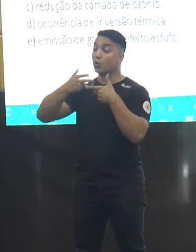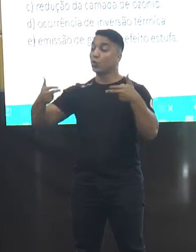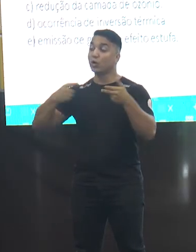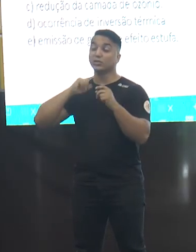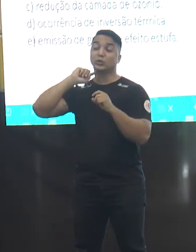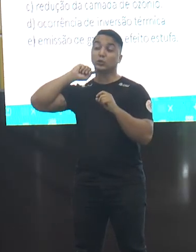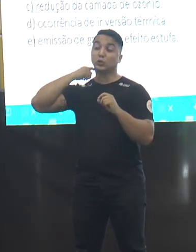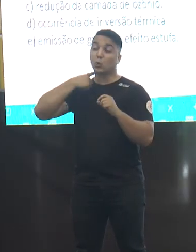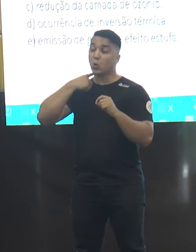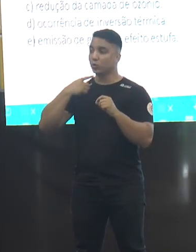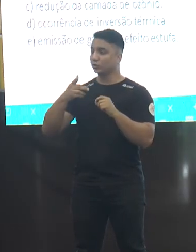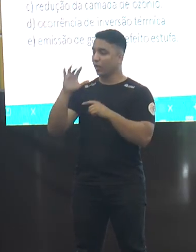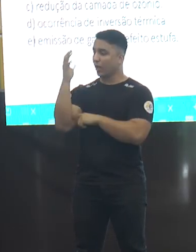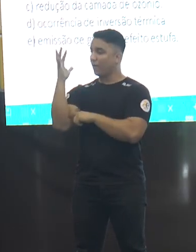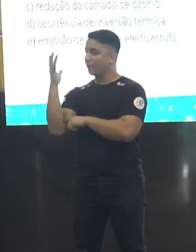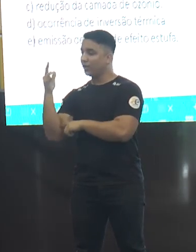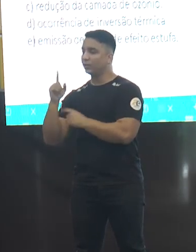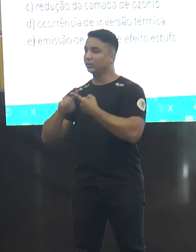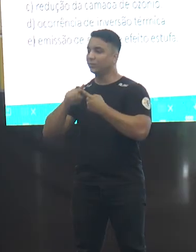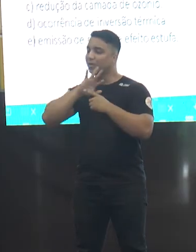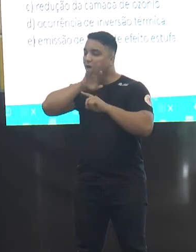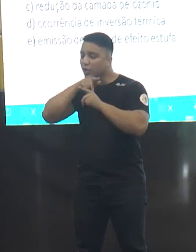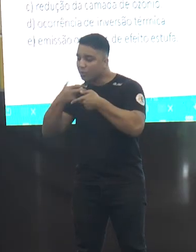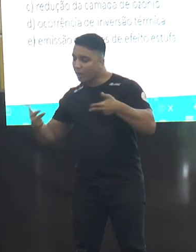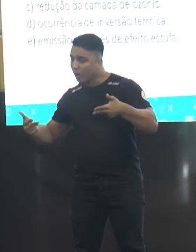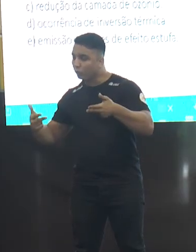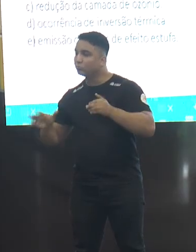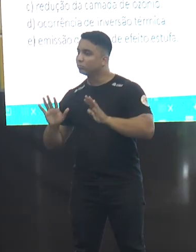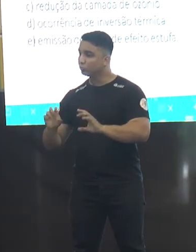prejudiciais às plantas e aos animais.